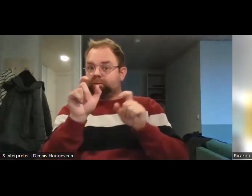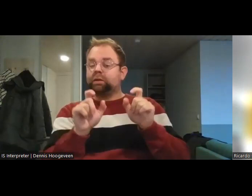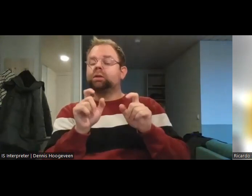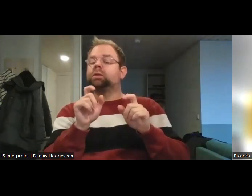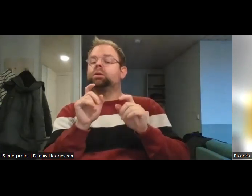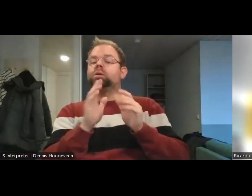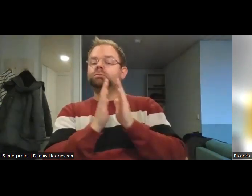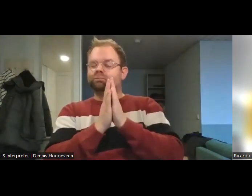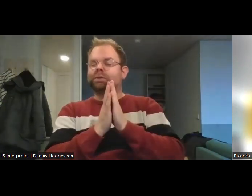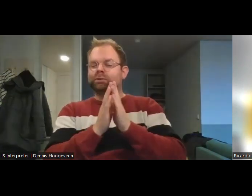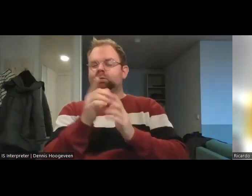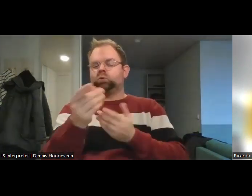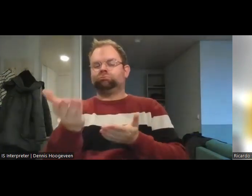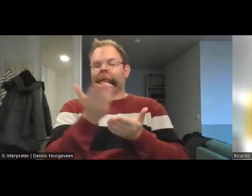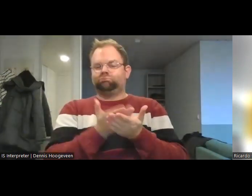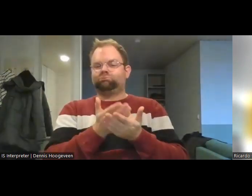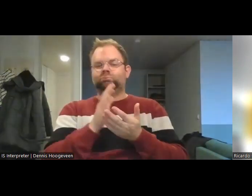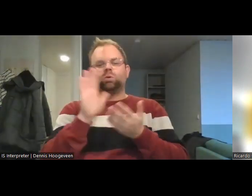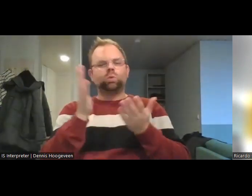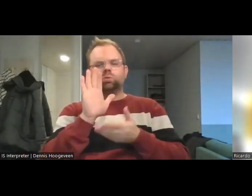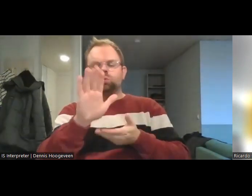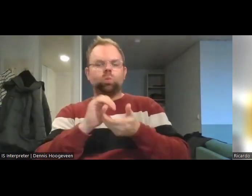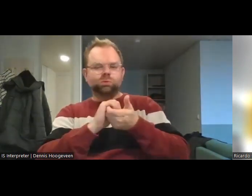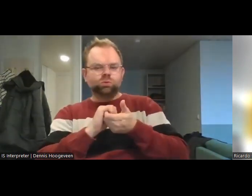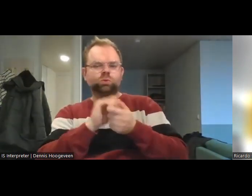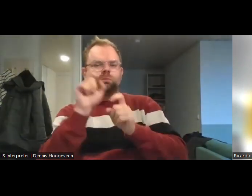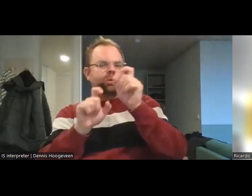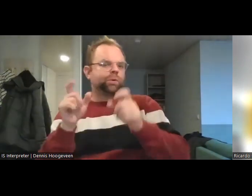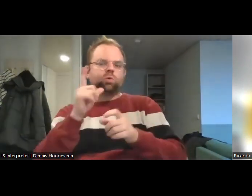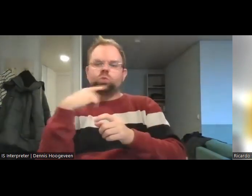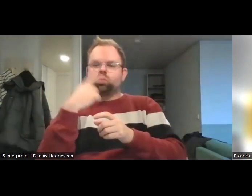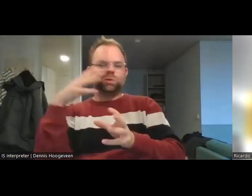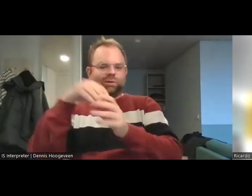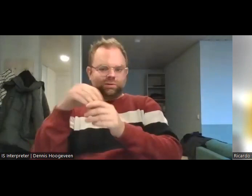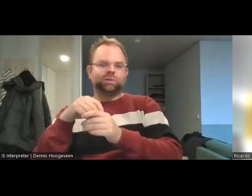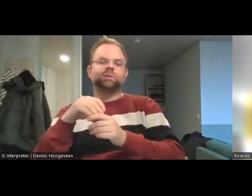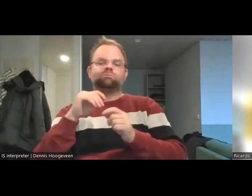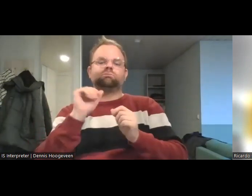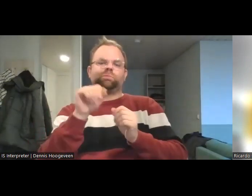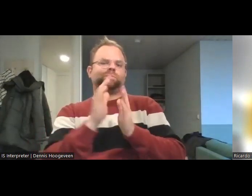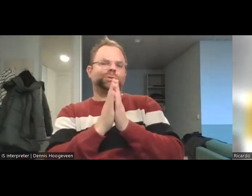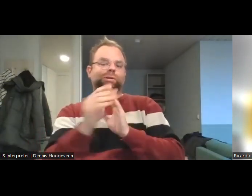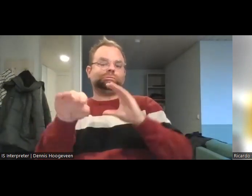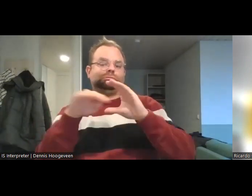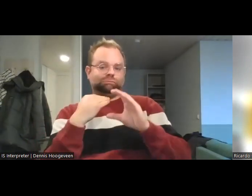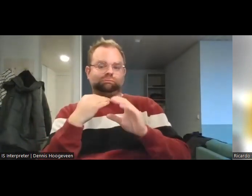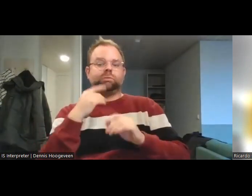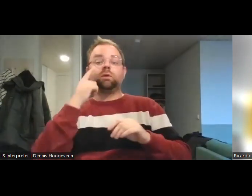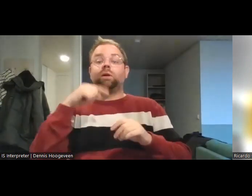carte et essayer d'engager avec nous les organisations qui